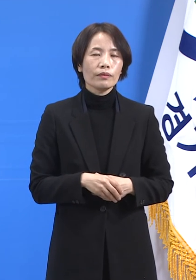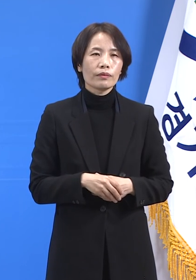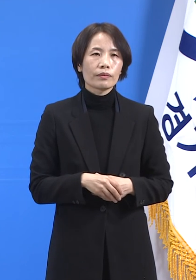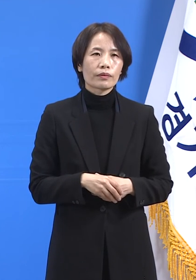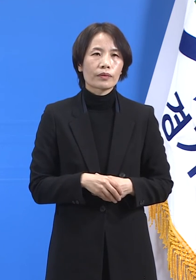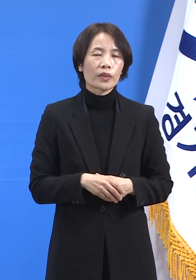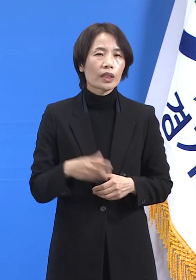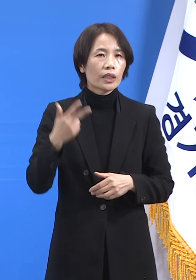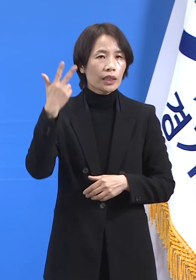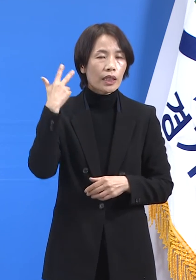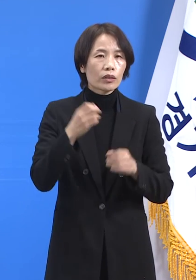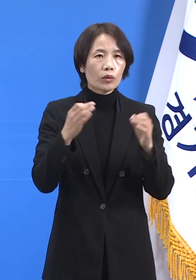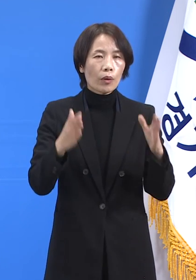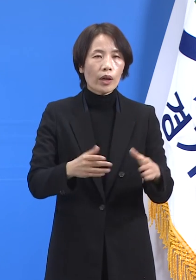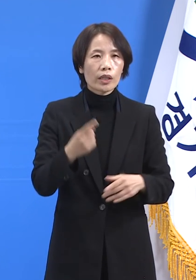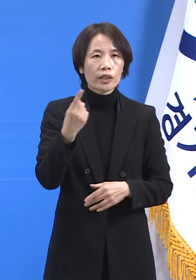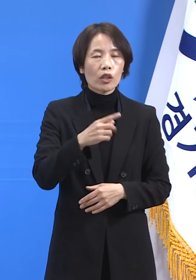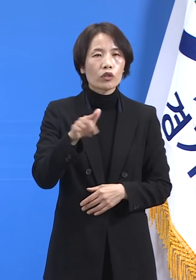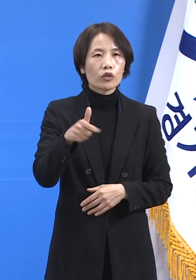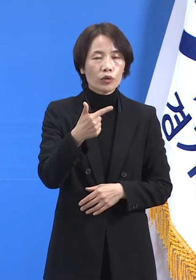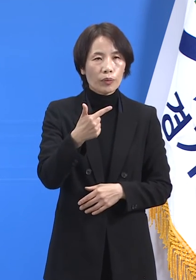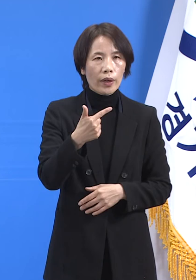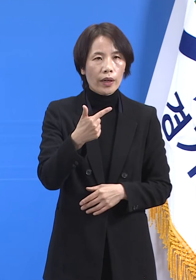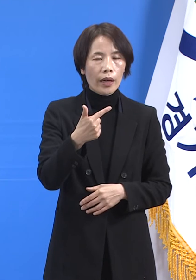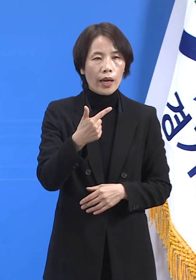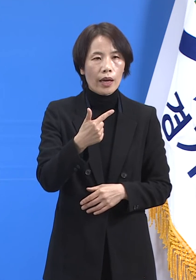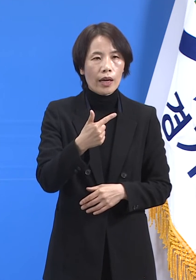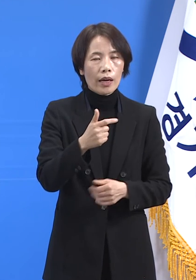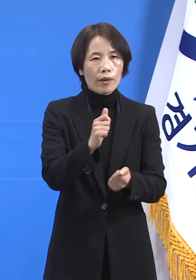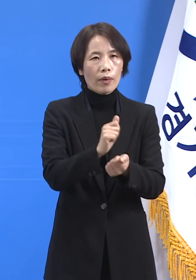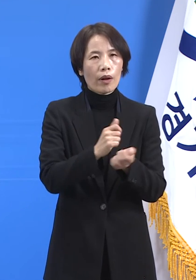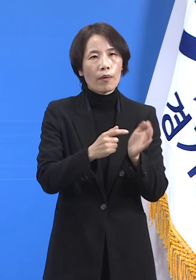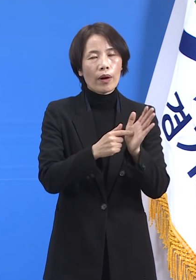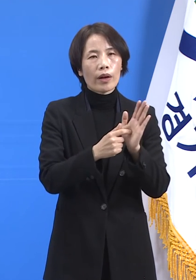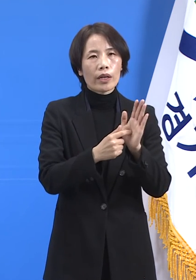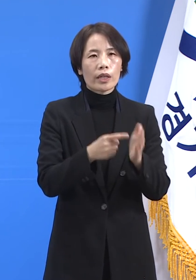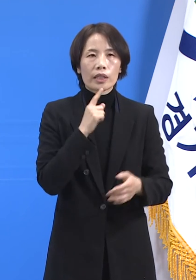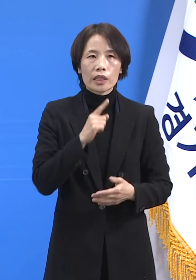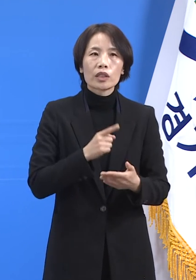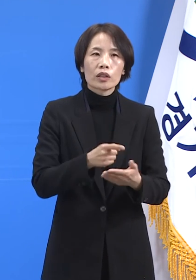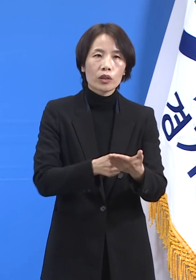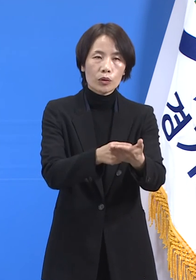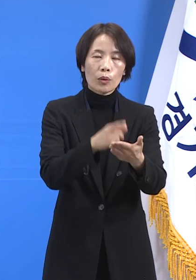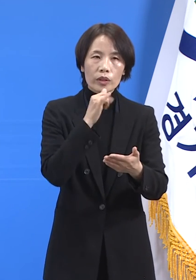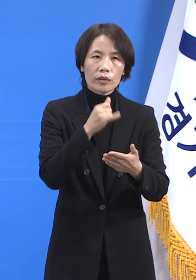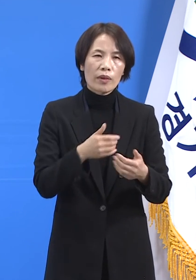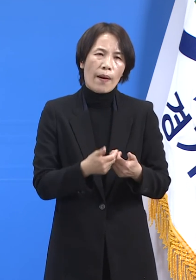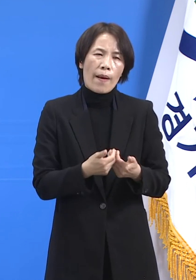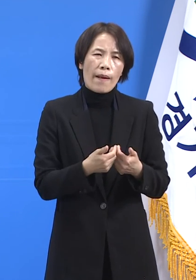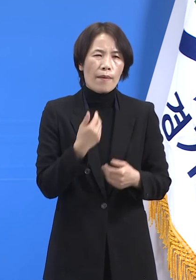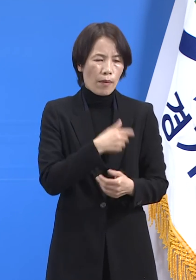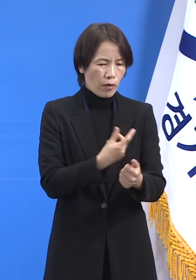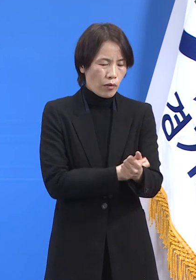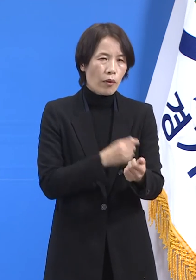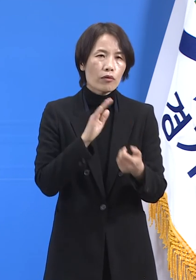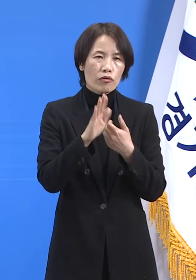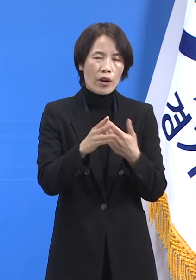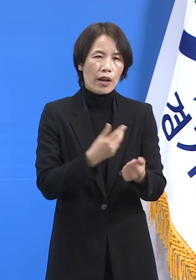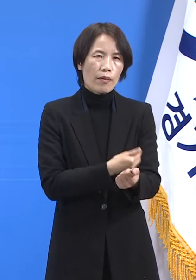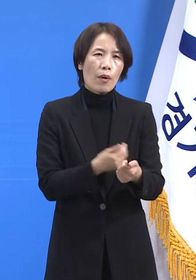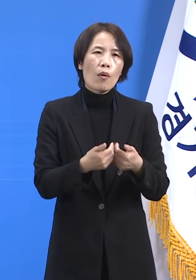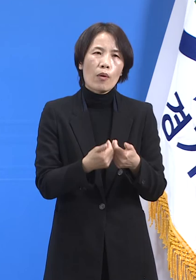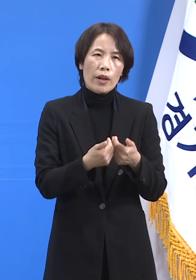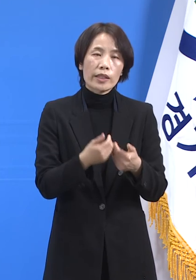한편 지난 한 주간 도내 1,680건의 백신 이상 반응 신고가 있었습니다. 대부분은 경증 사례이며 중환자실 입원 등